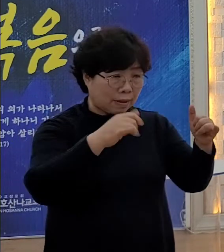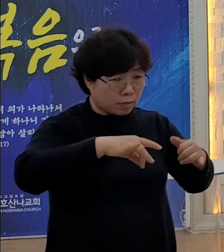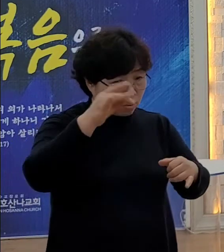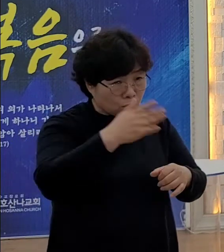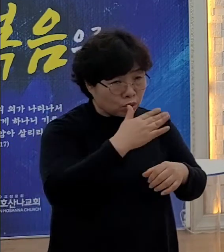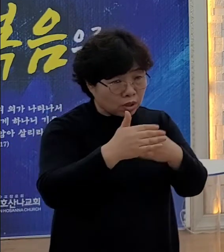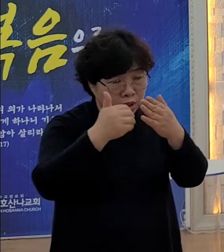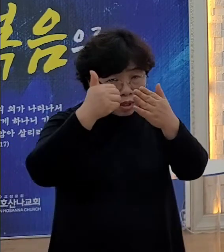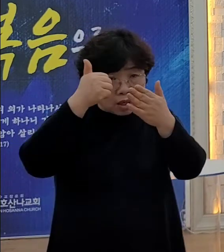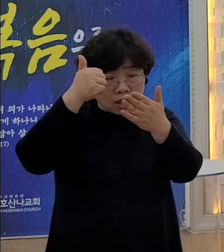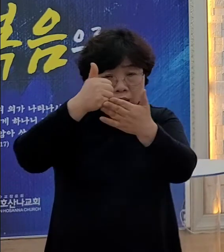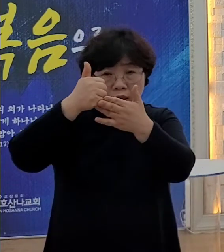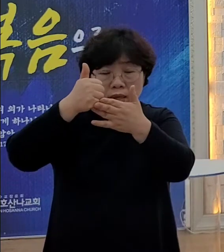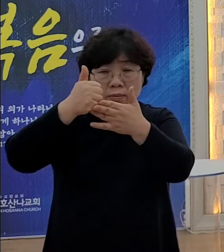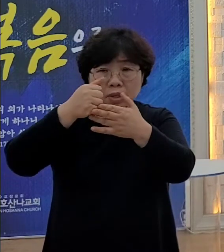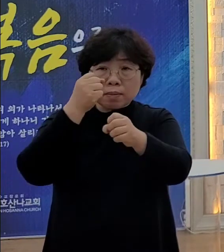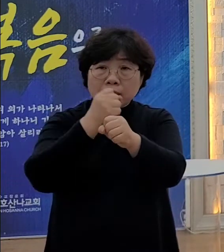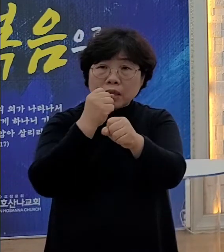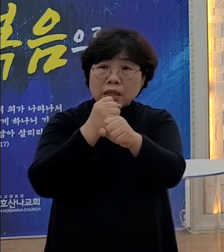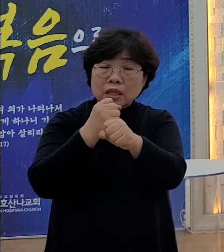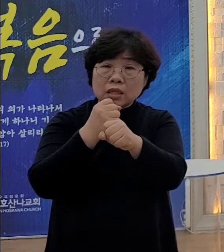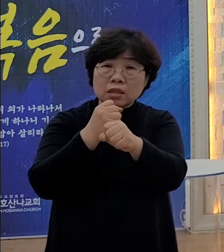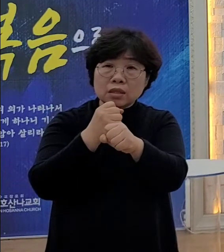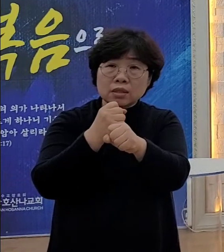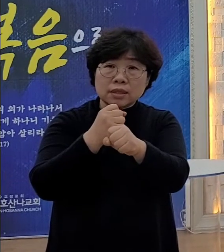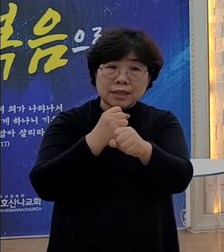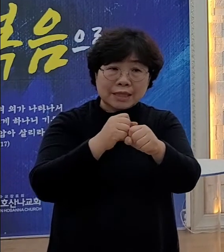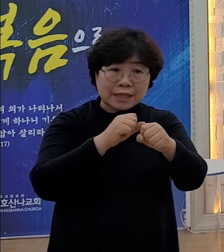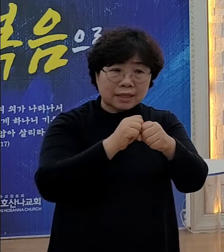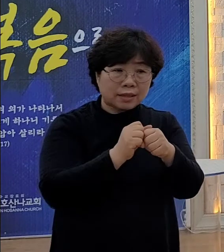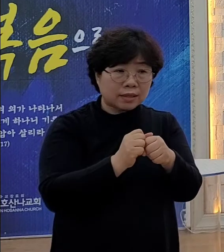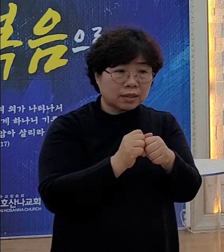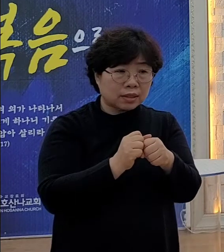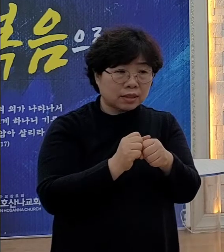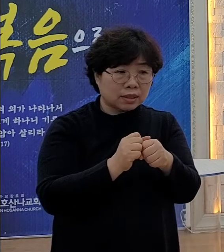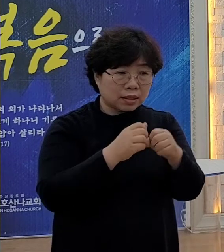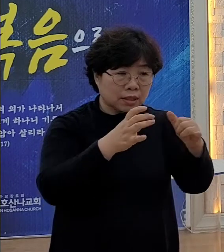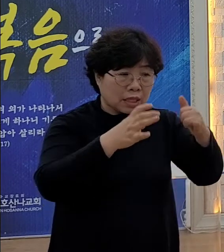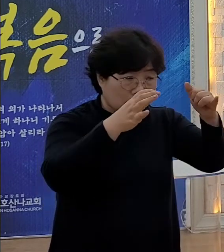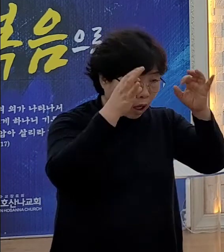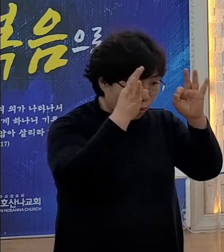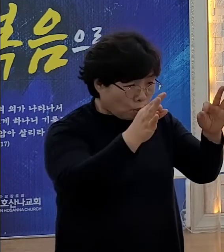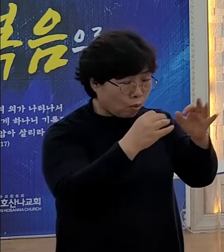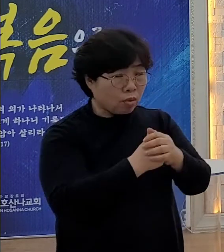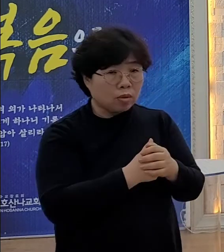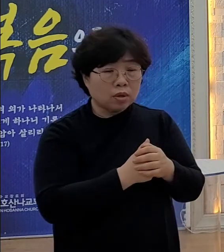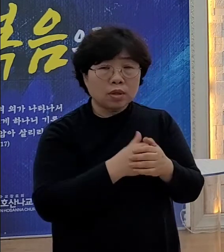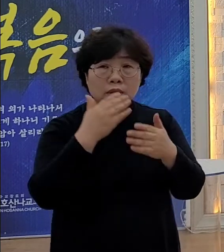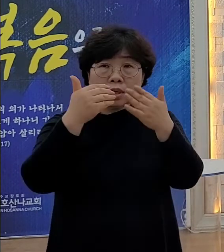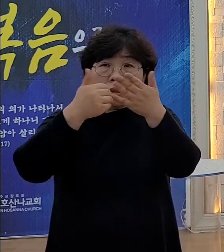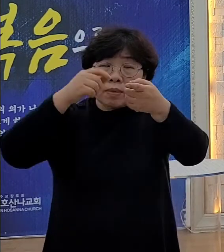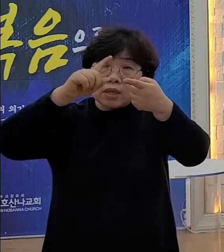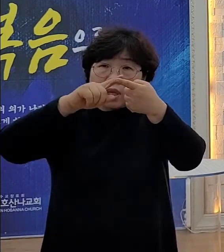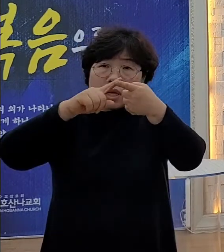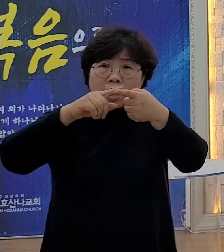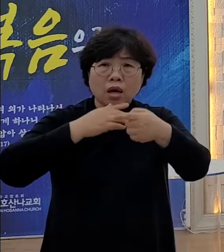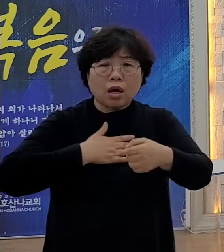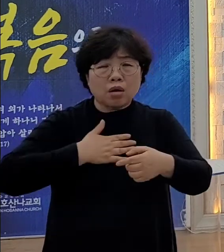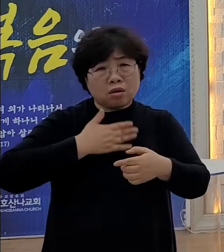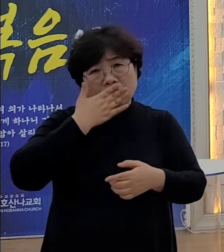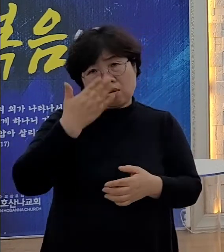처음부터 하나님께서 지으신 이 자연 만물, 이 우주를 보면서 하나님에 대한 것을 알 수 있다,